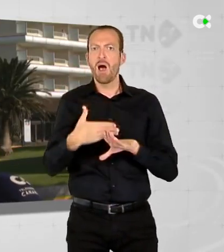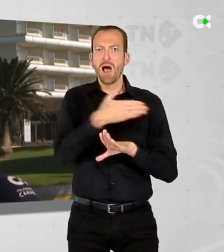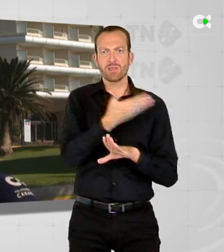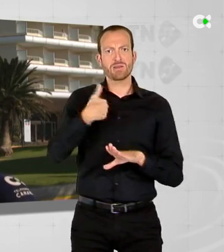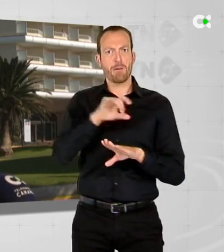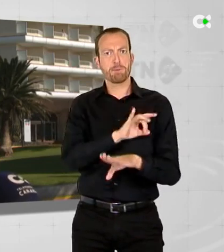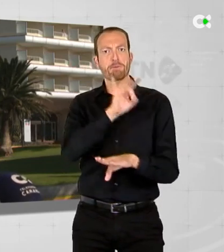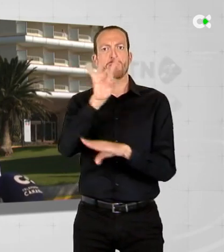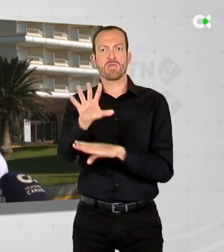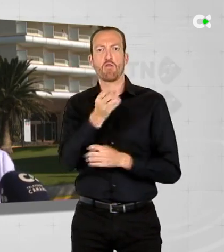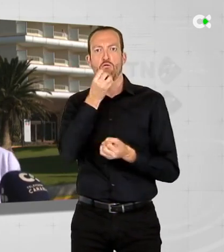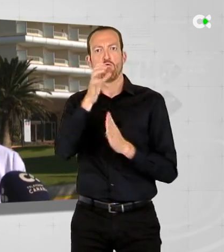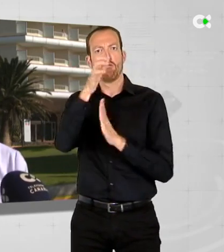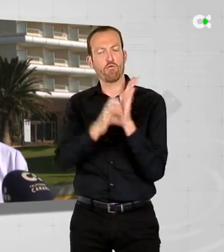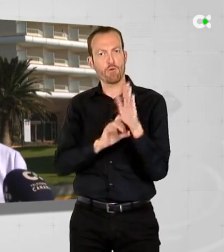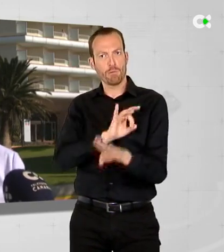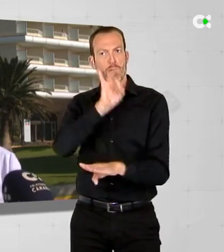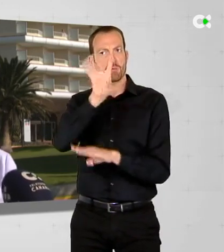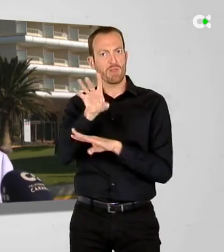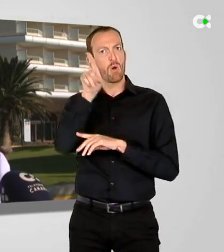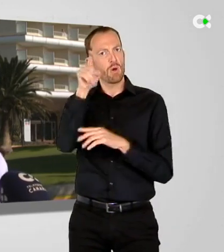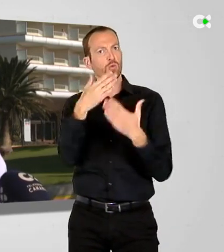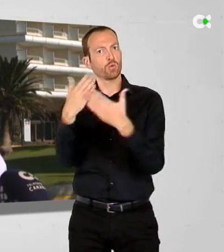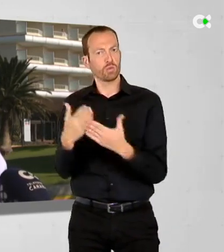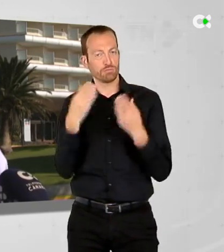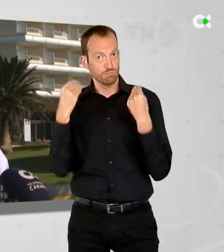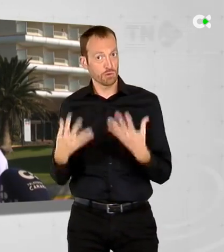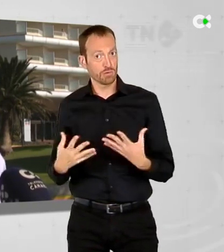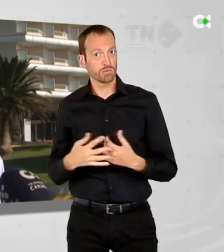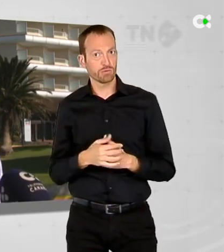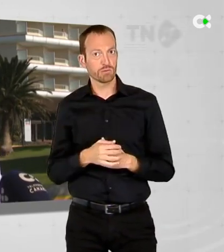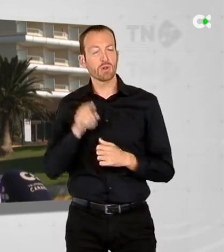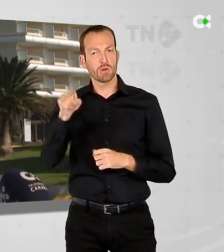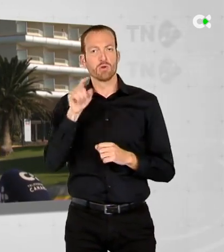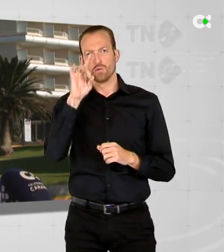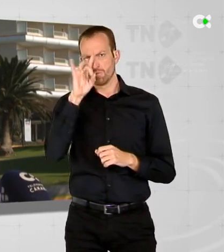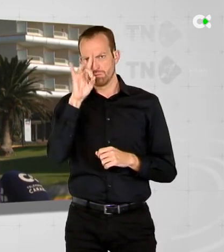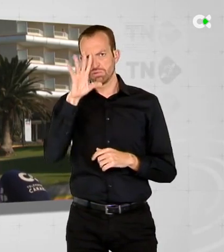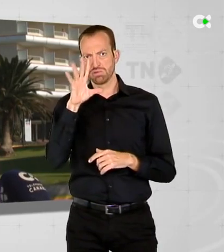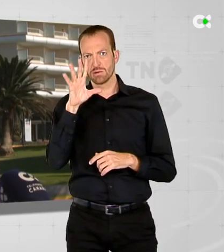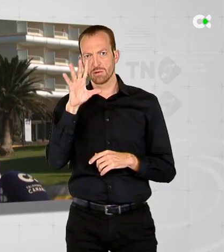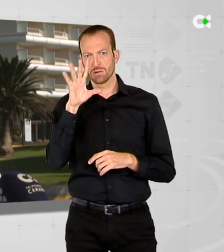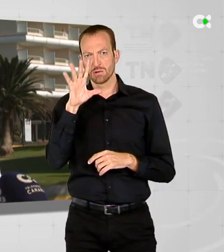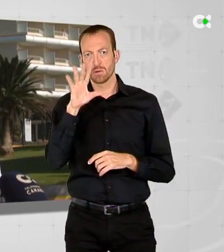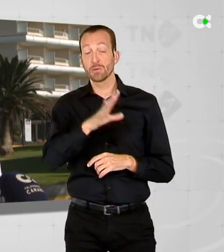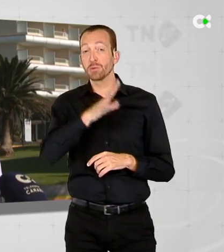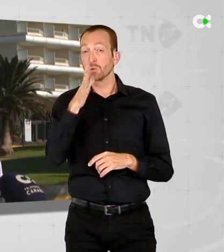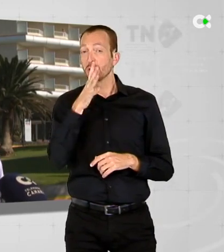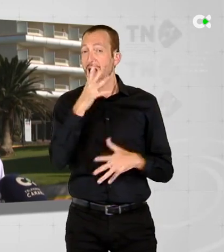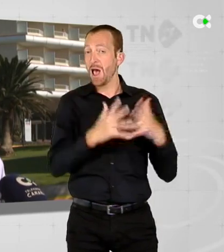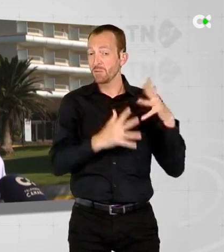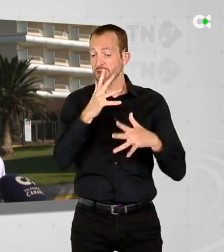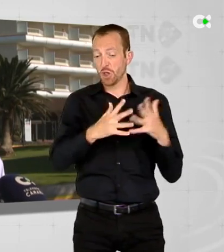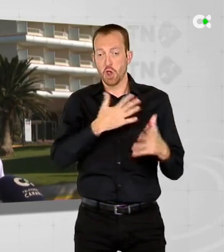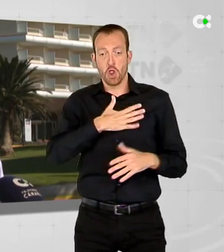unos informes y lo tenían bien estudiado. lo que sí, ellos se han sorprendido como desde la administración